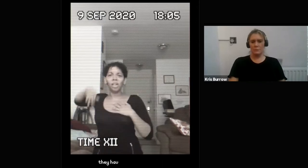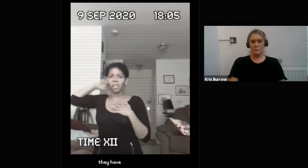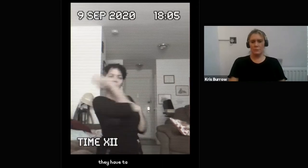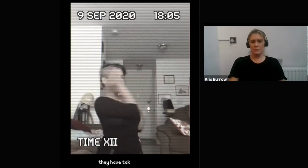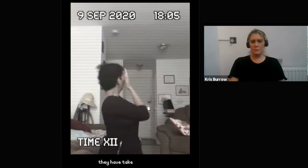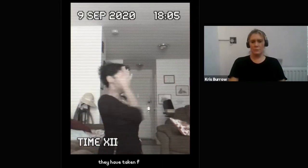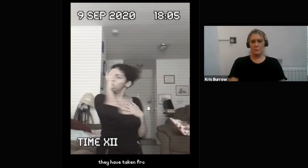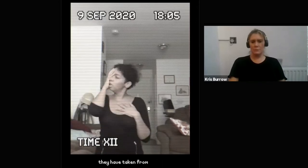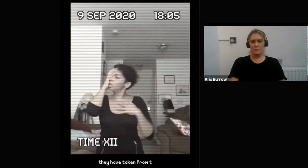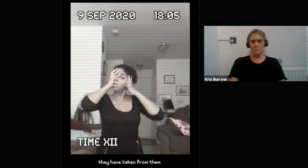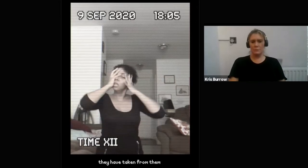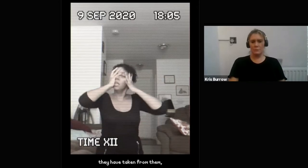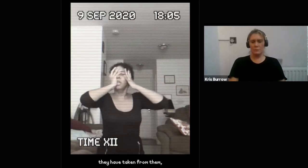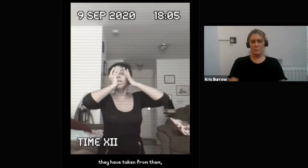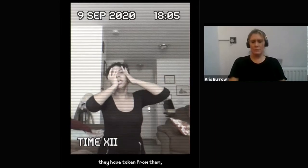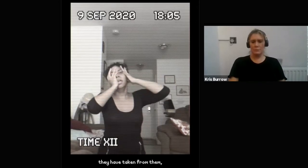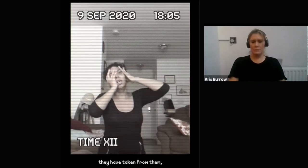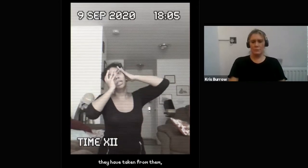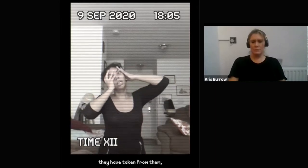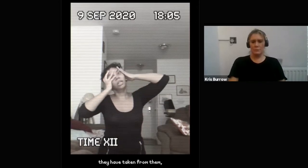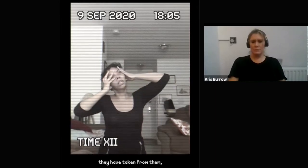que tomaron de ellos.